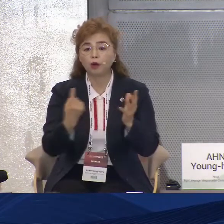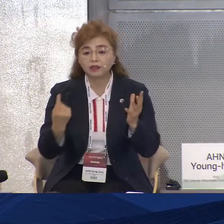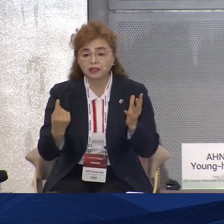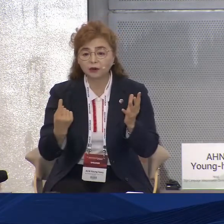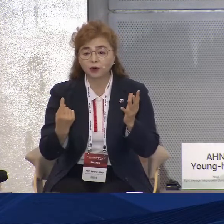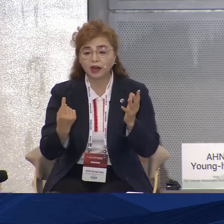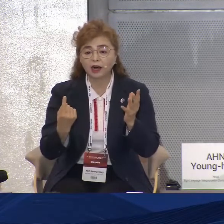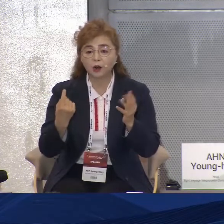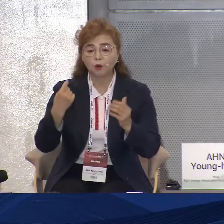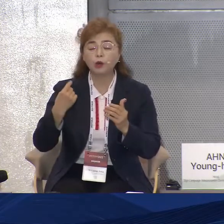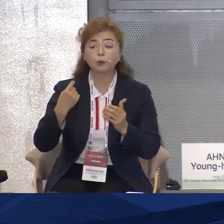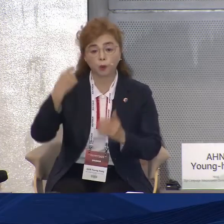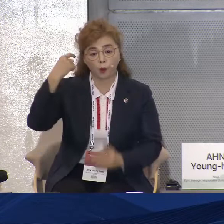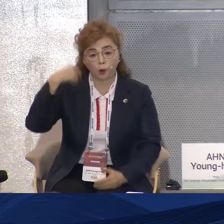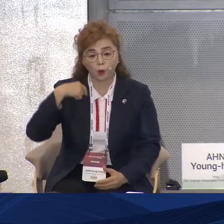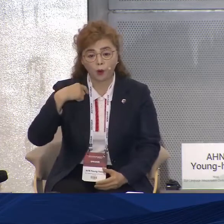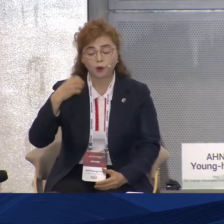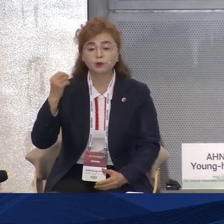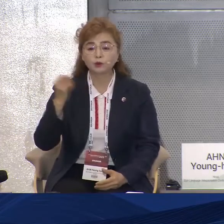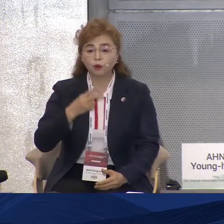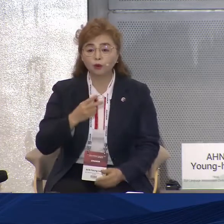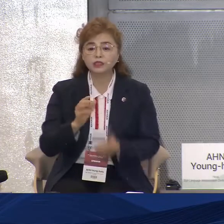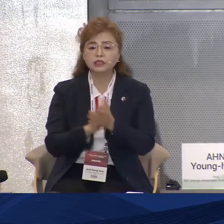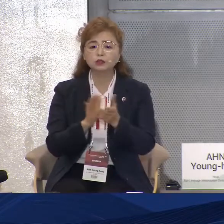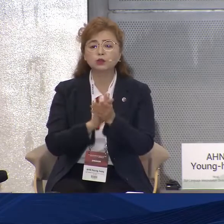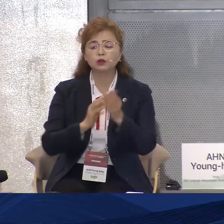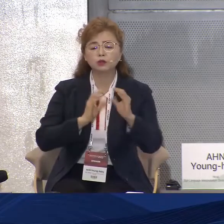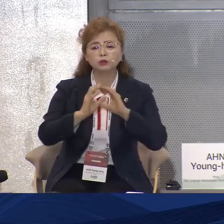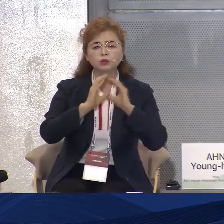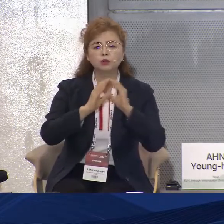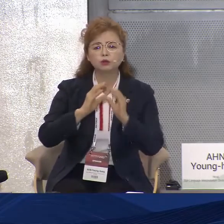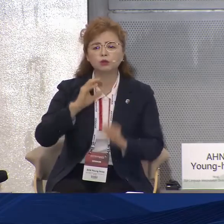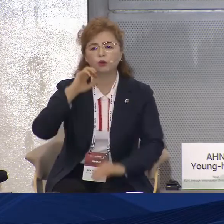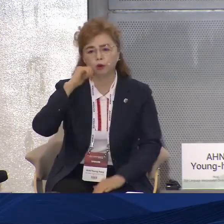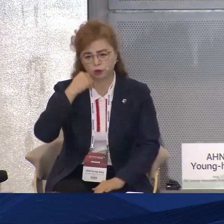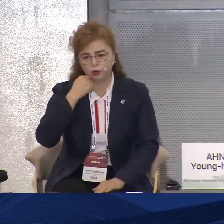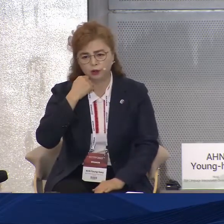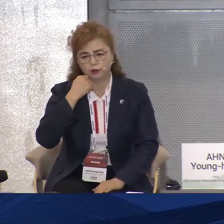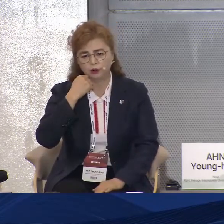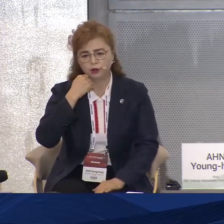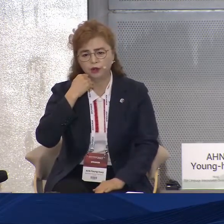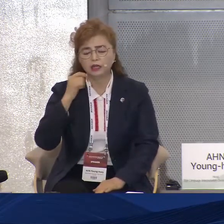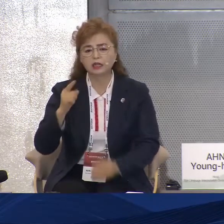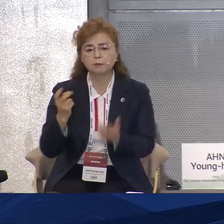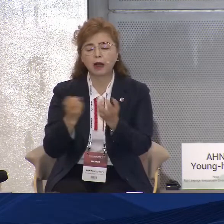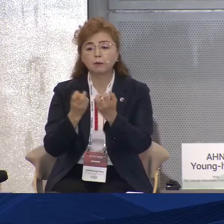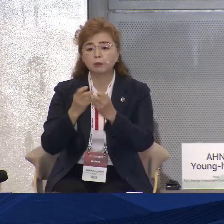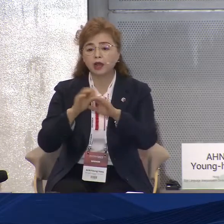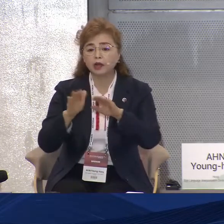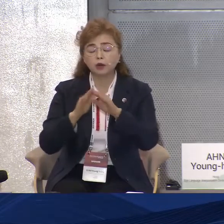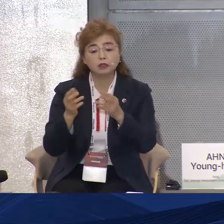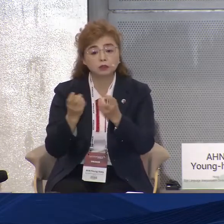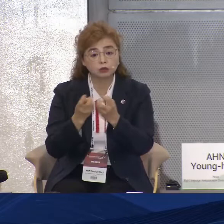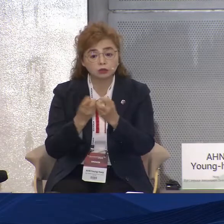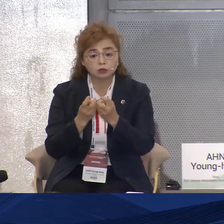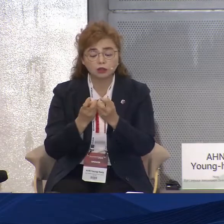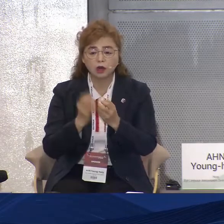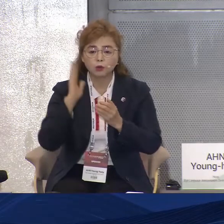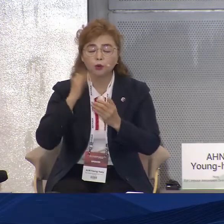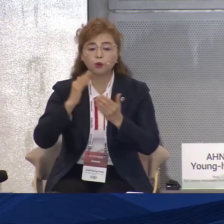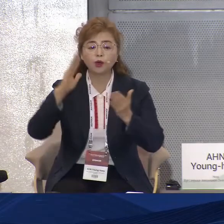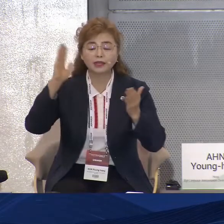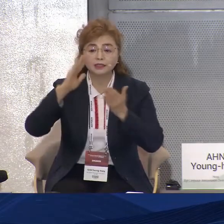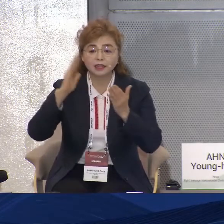방황하고 왕따 되거나 외롭고, 또 친구들과도 소통도 어려워요. 이 방법을 해결하는